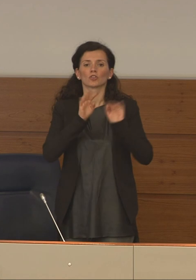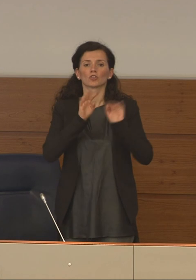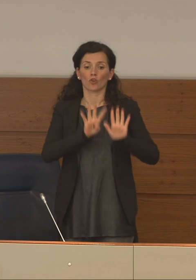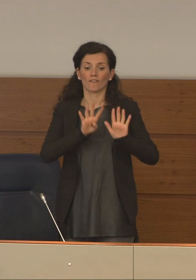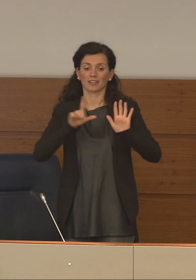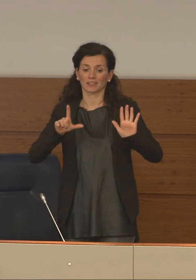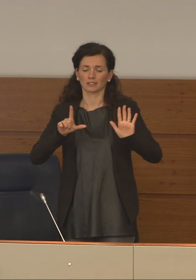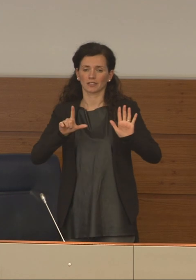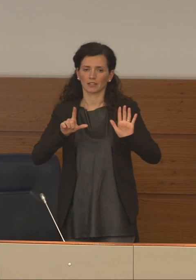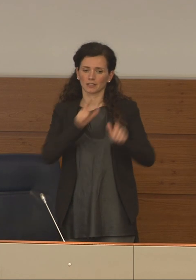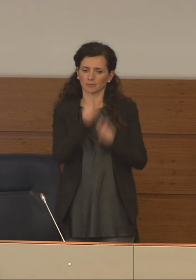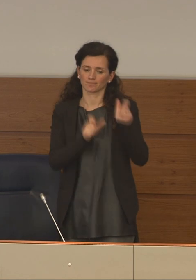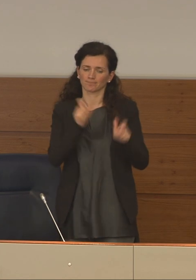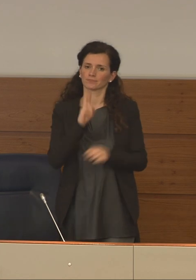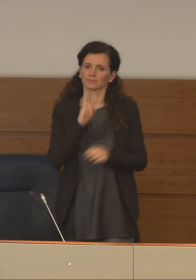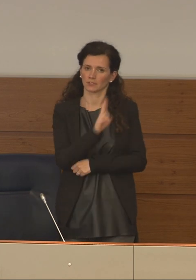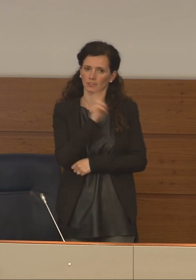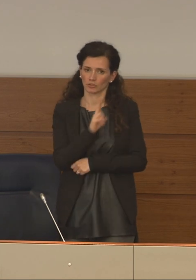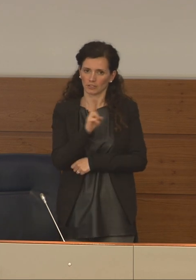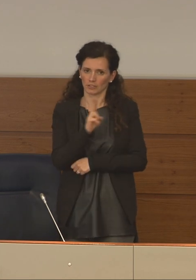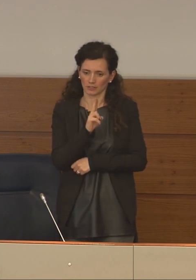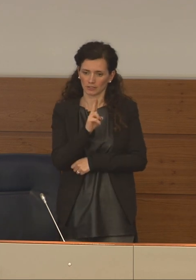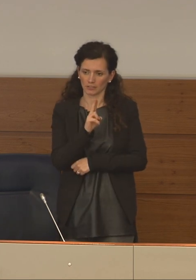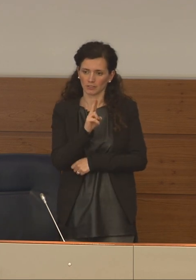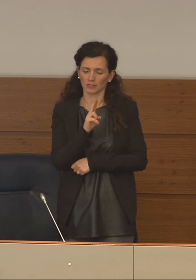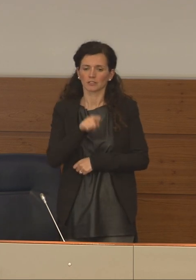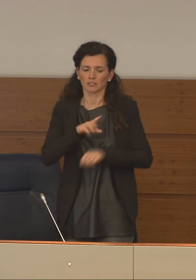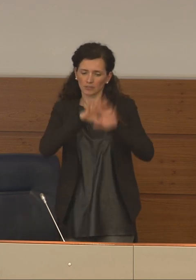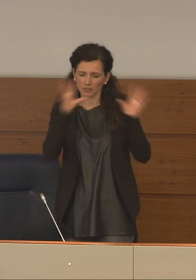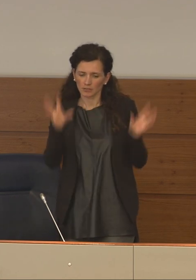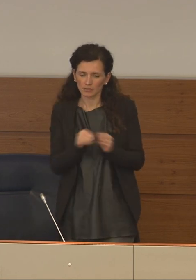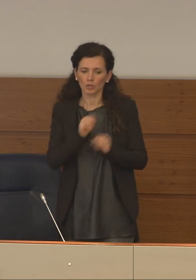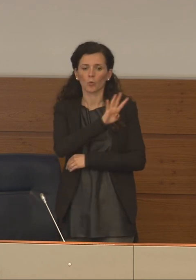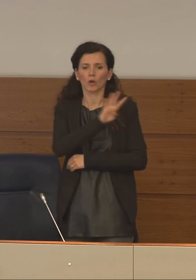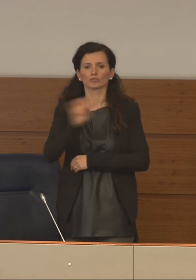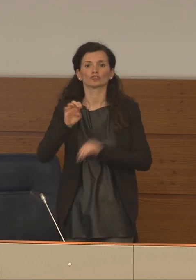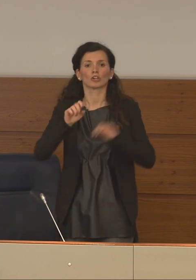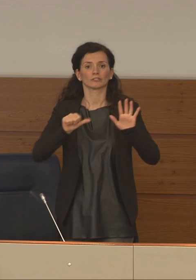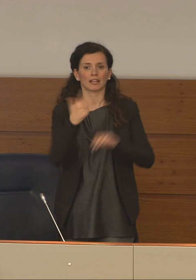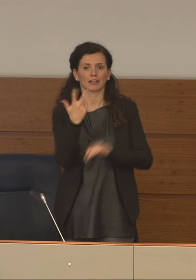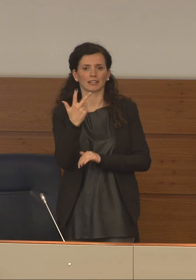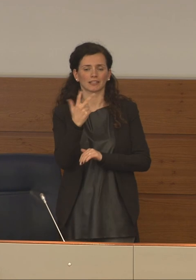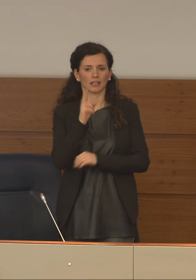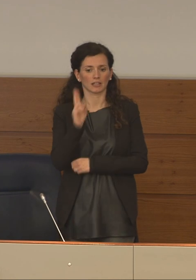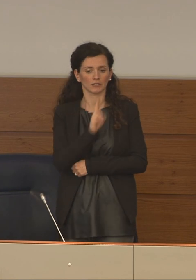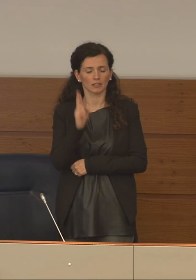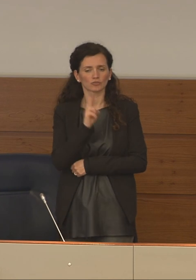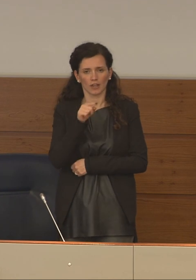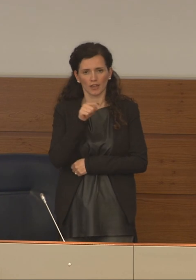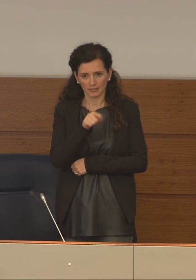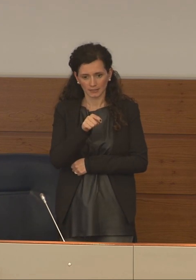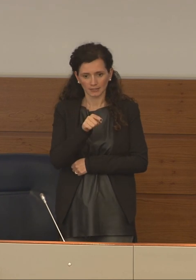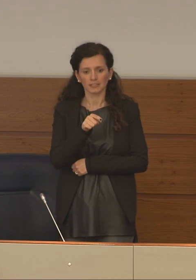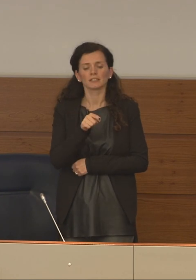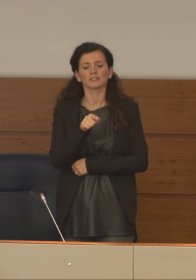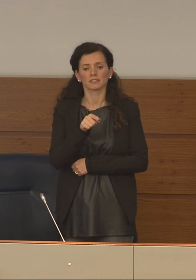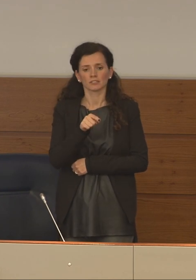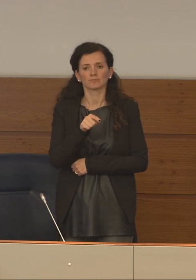per un totale di decessi di 463 per quanto riguarda i decessi noi